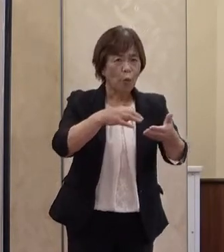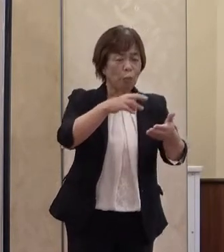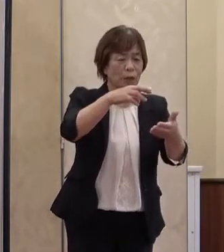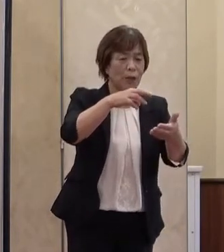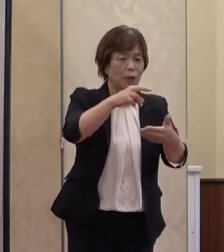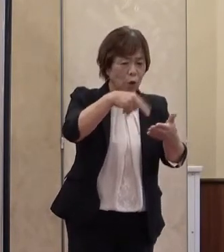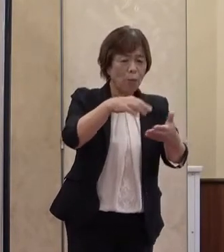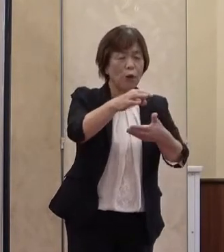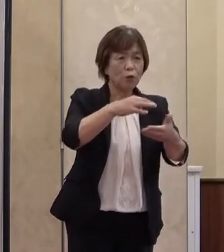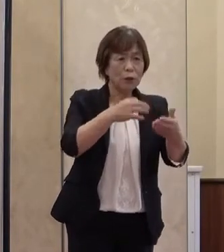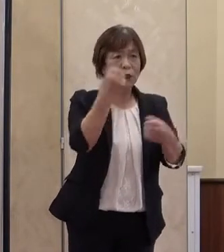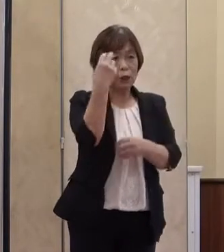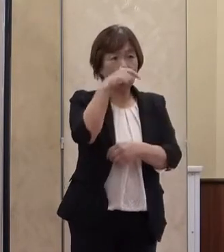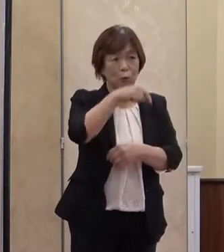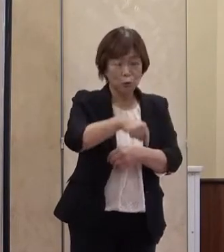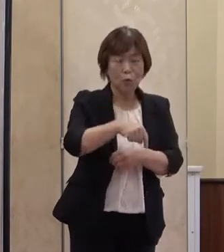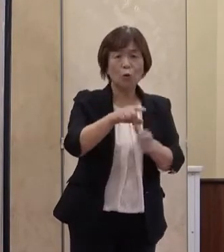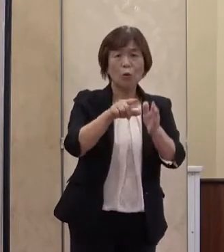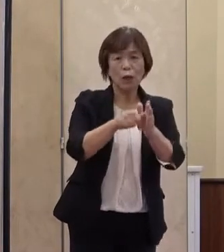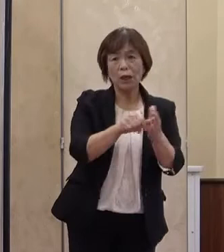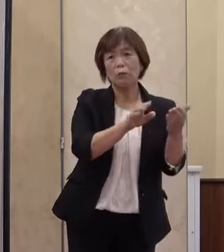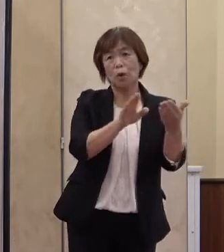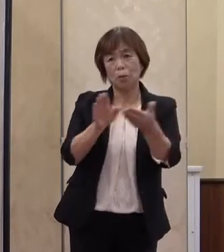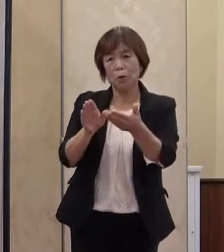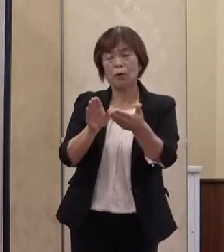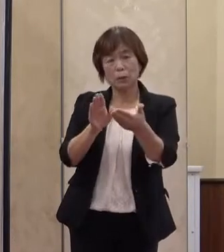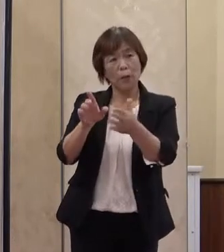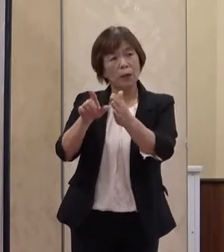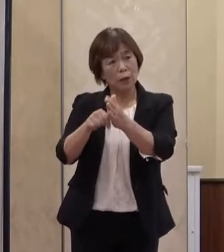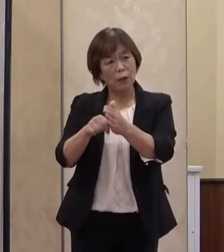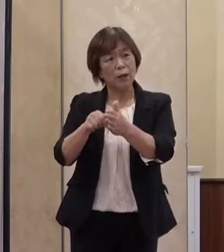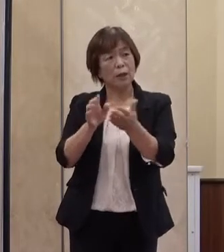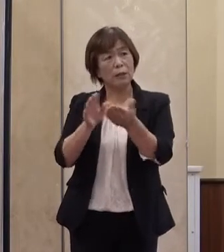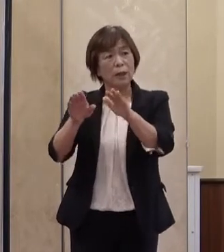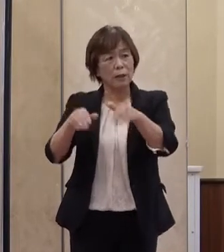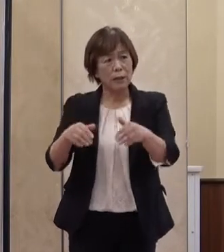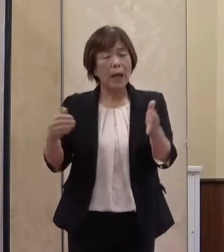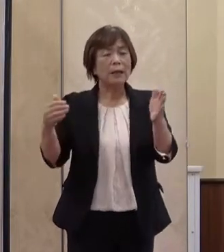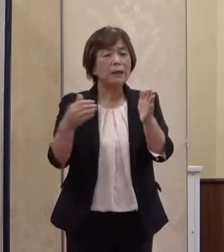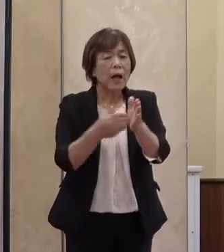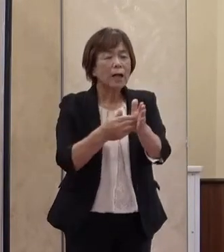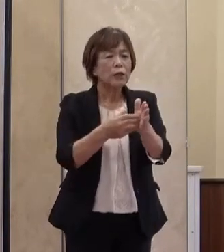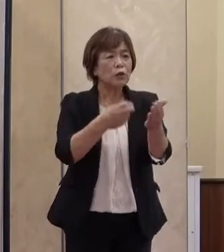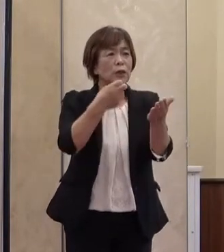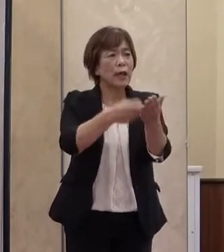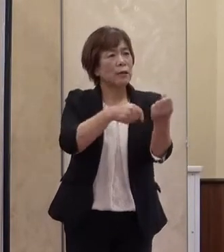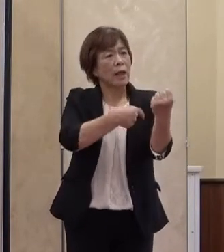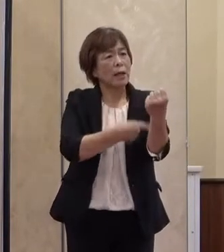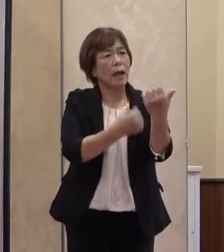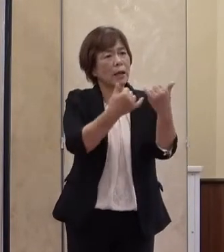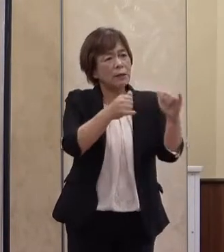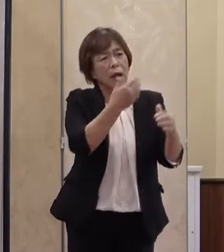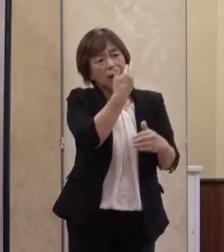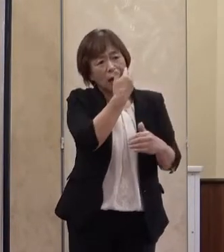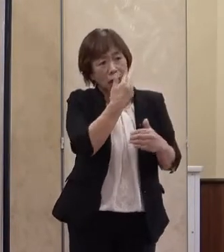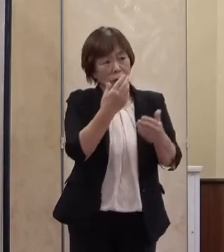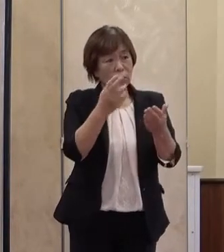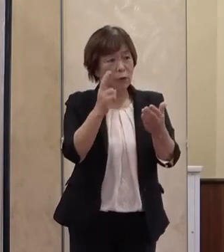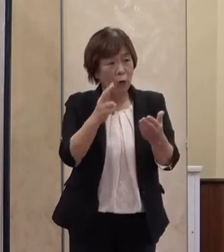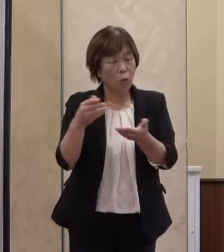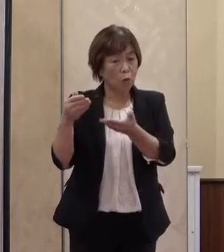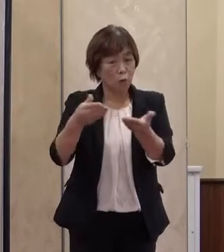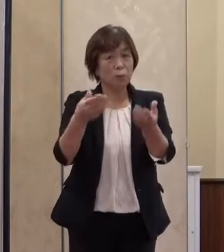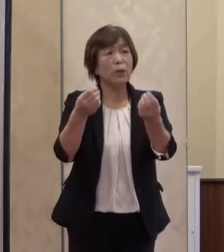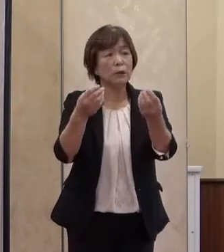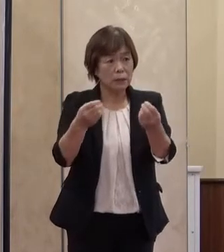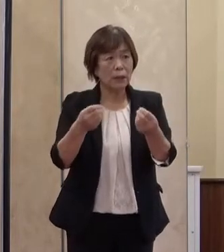には調整も4倍大変になるんじゃないかという説明を受けたときにですね、知事は最終決定権者が大事であるというようなお話をされておりました。で今現在もそうですし、